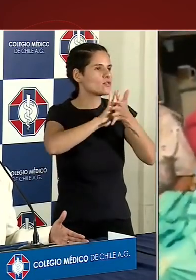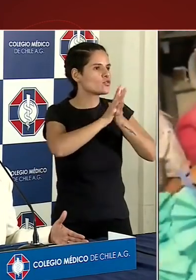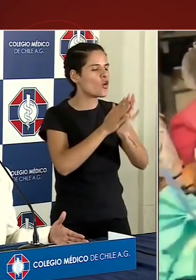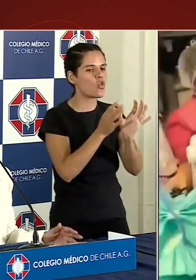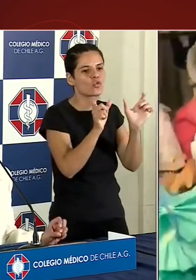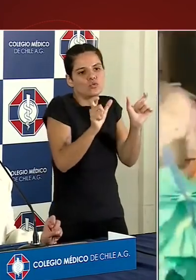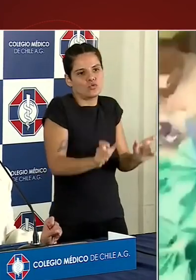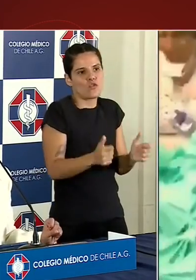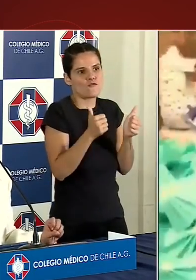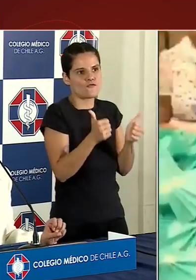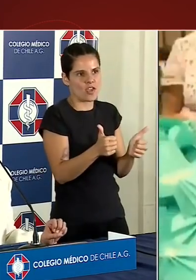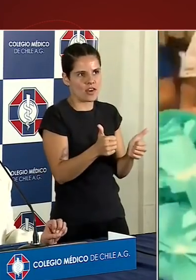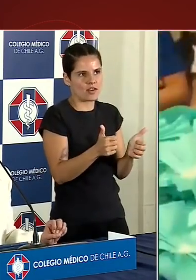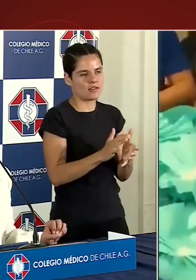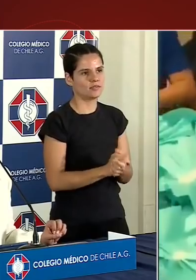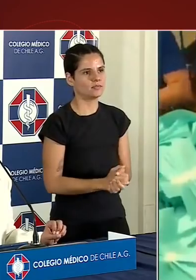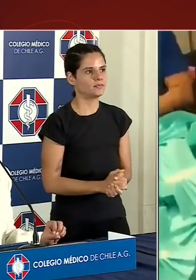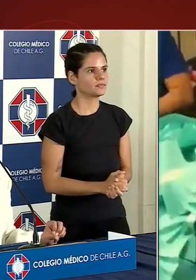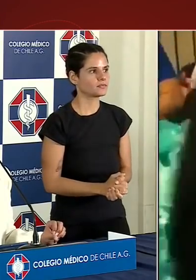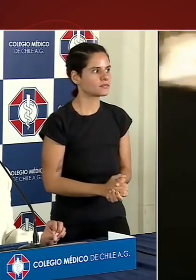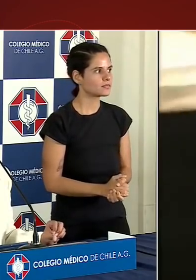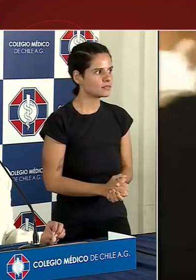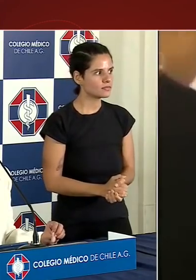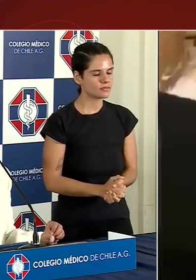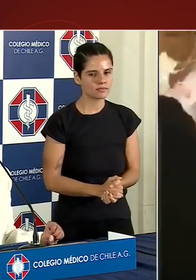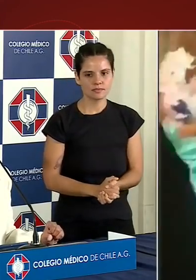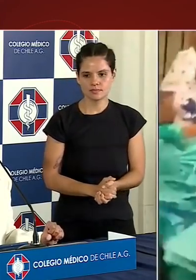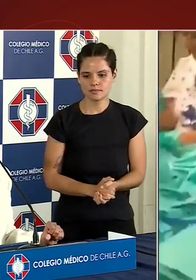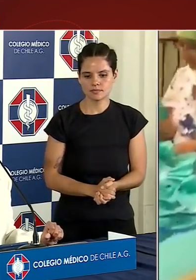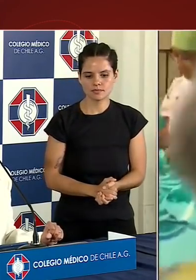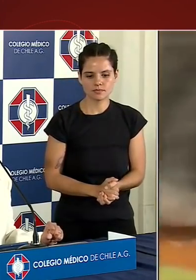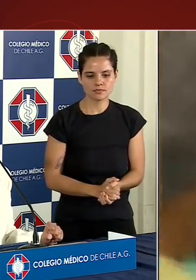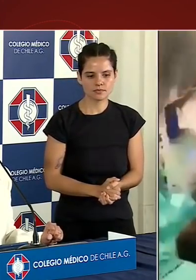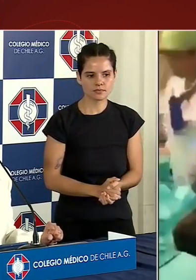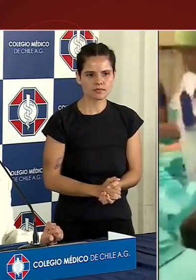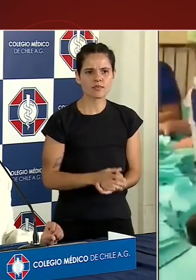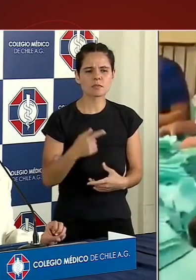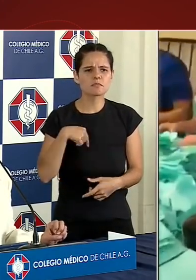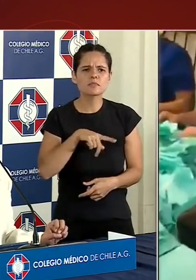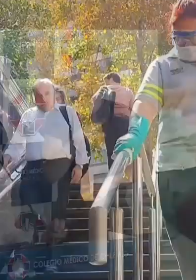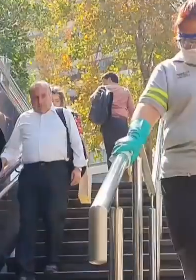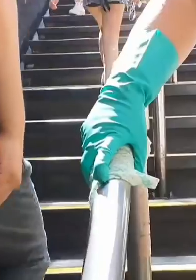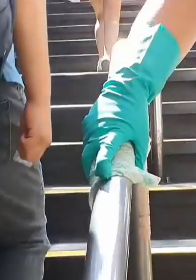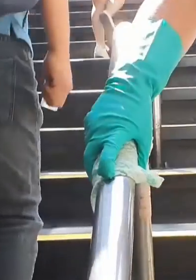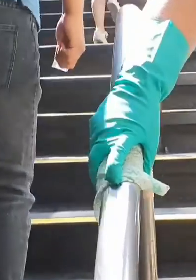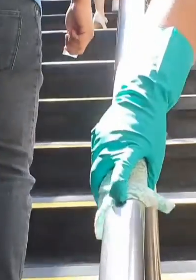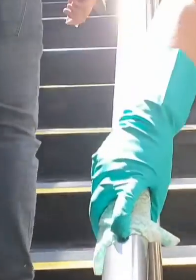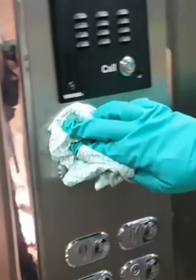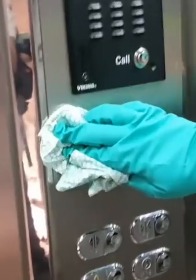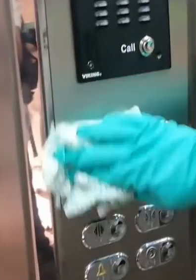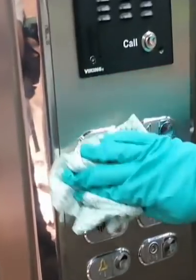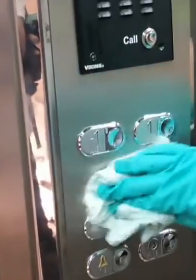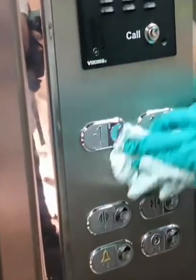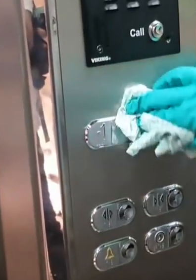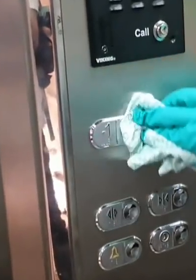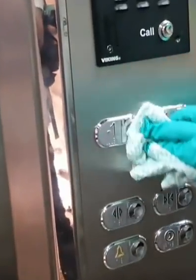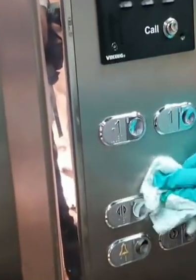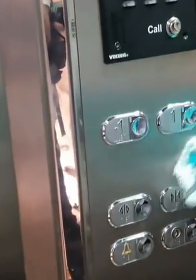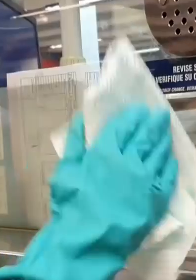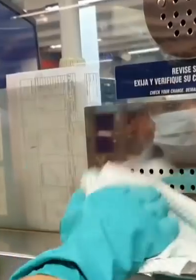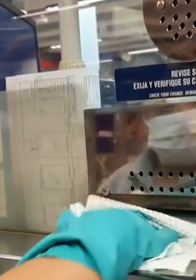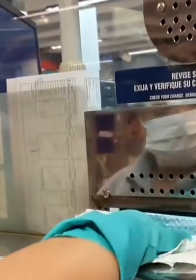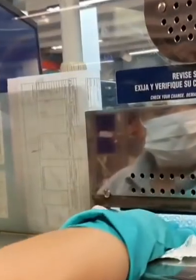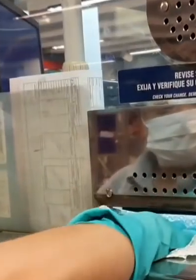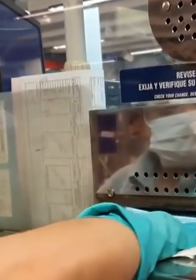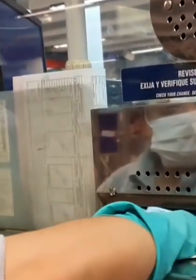controlado. Bien, es la presidenta del Colegio Médico, Iskia Sitches, manifestando ahí fundamentalmente y también